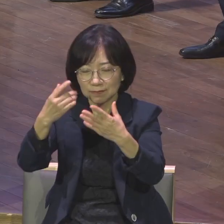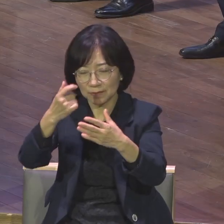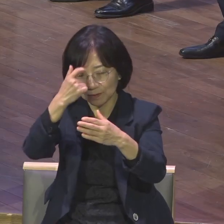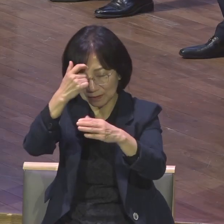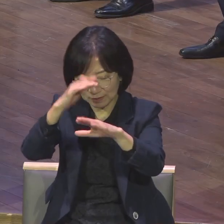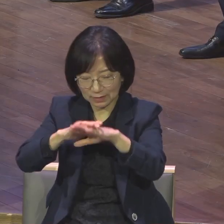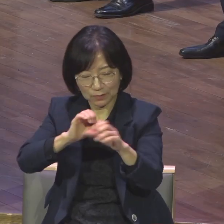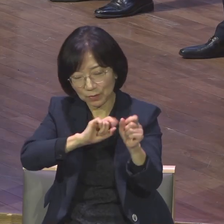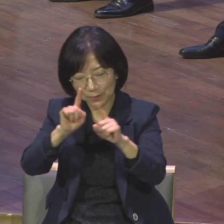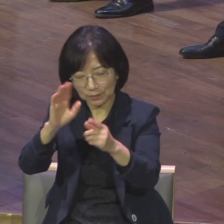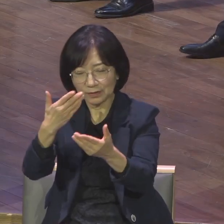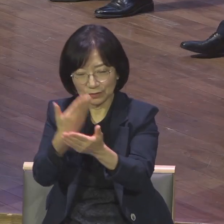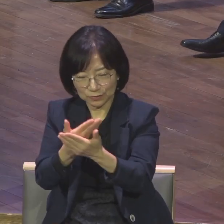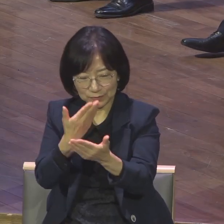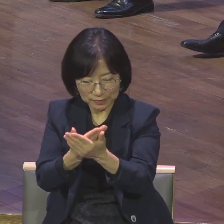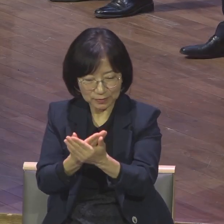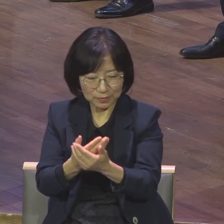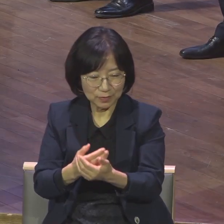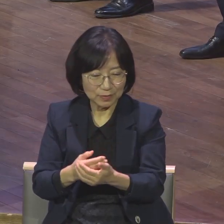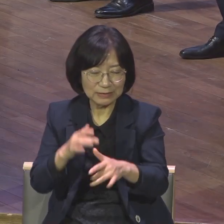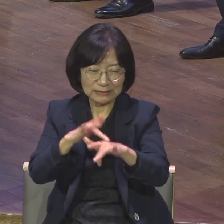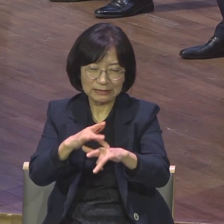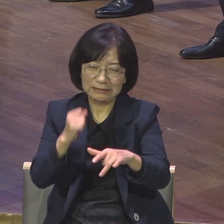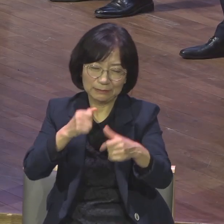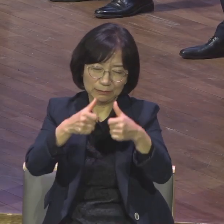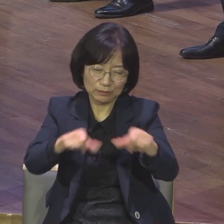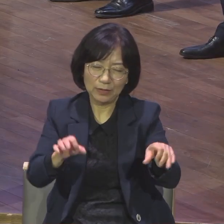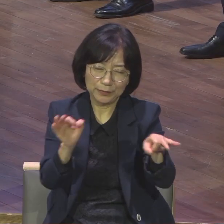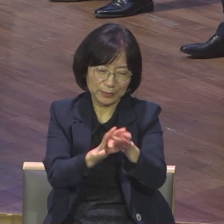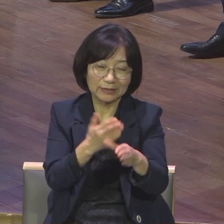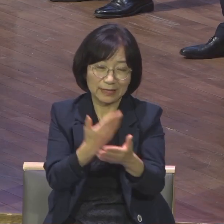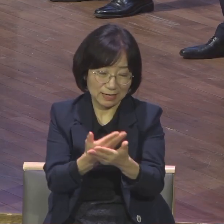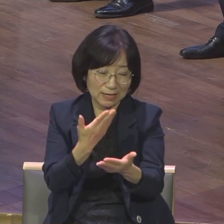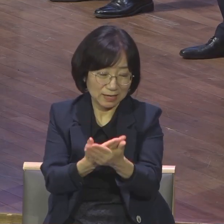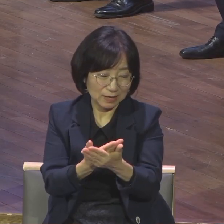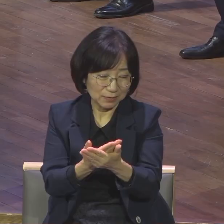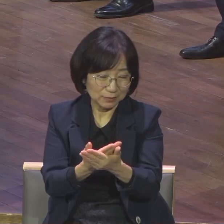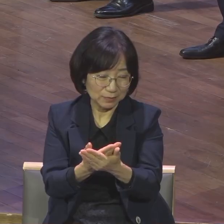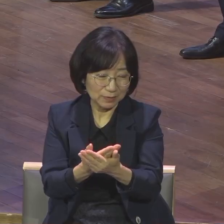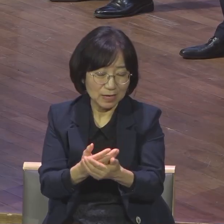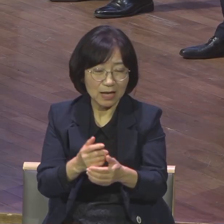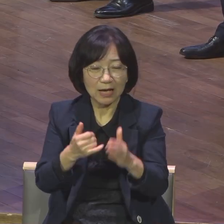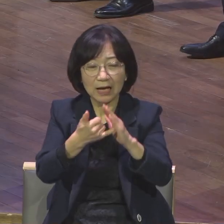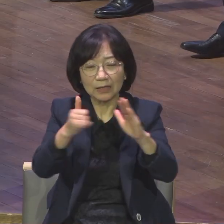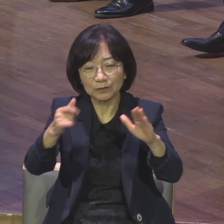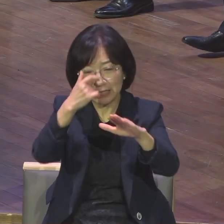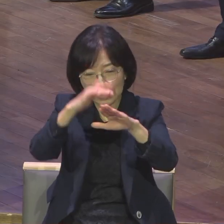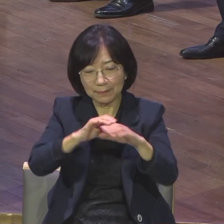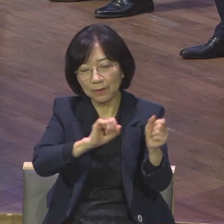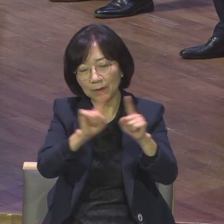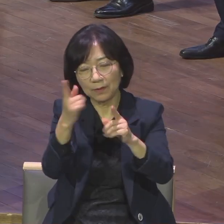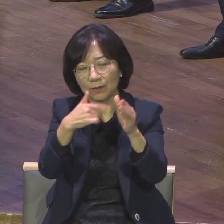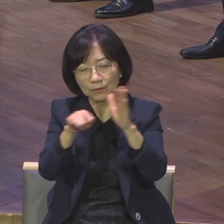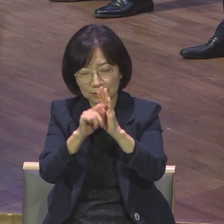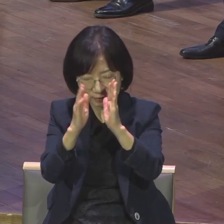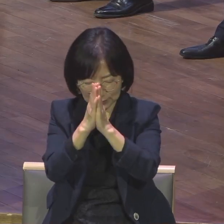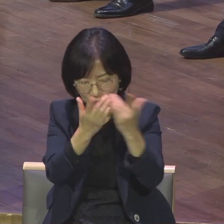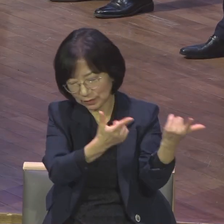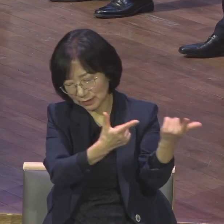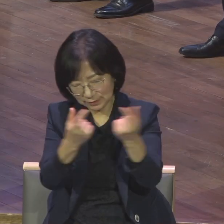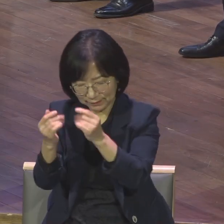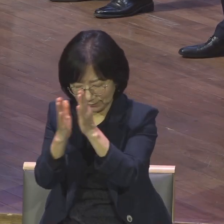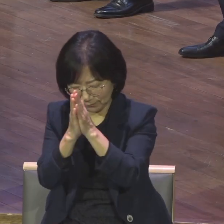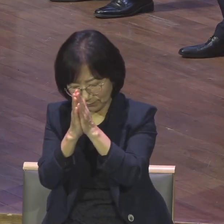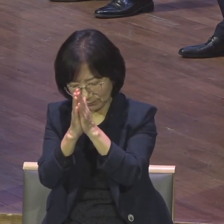모든 감세력이 지금 이 시간 완전히 무너지게 하여 주옵소서. 사랑하는 우리 가족들의 예배 회복을 위해서 다시 한번 주여 부르고